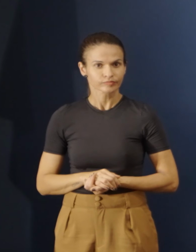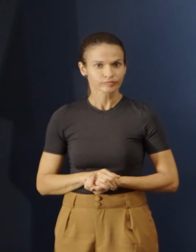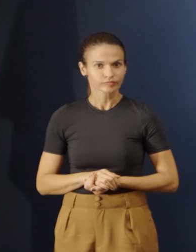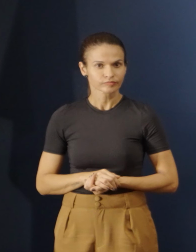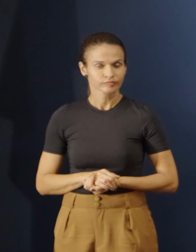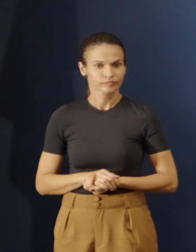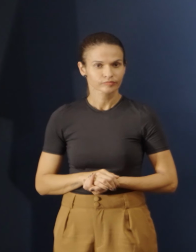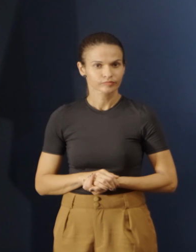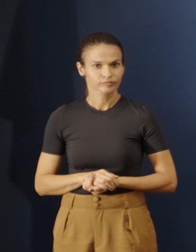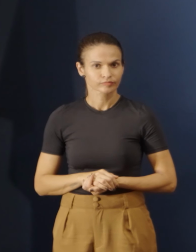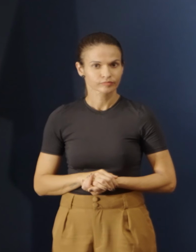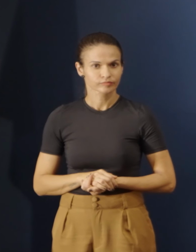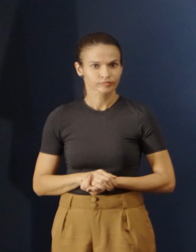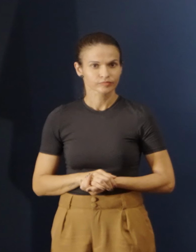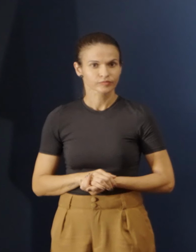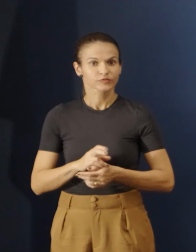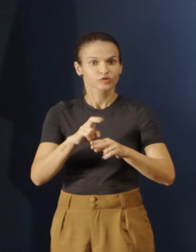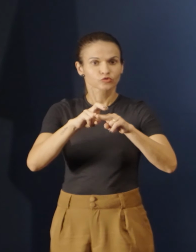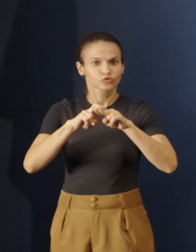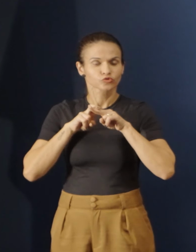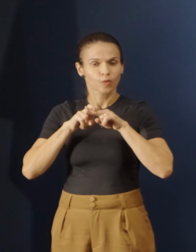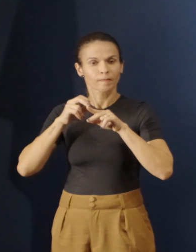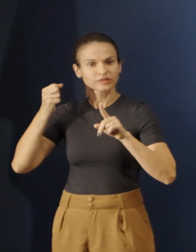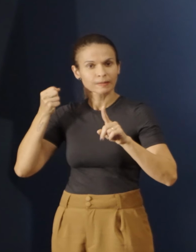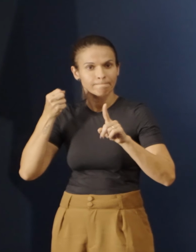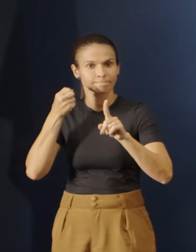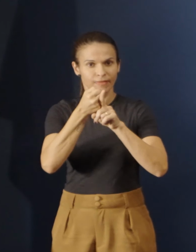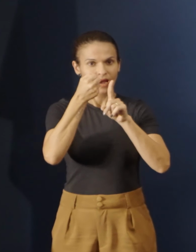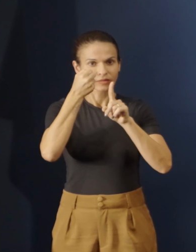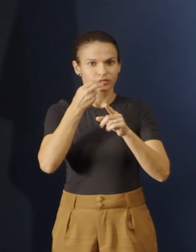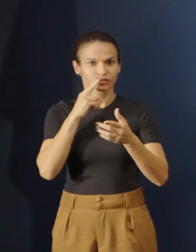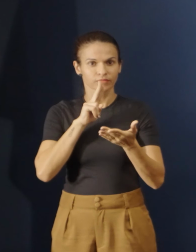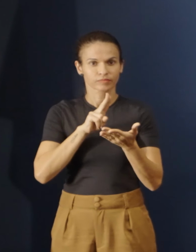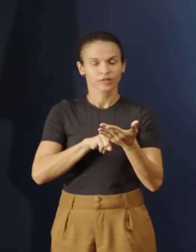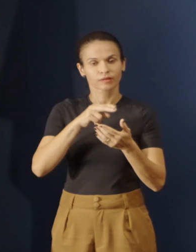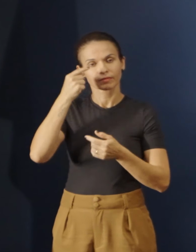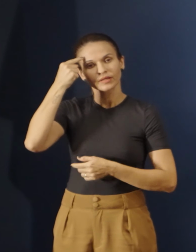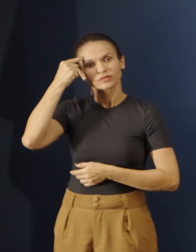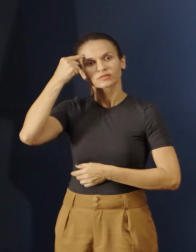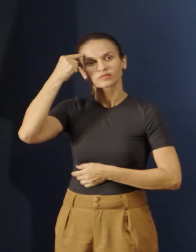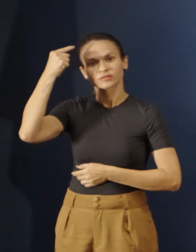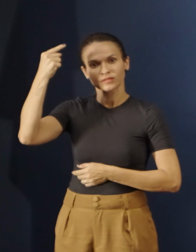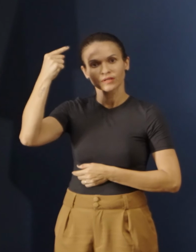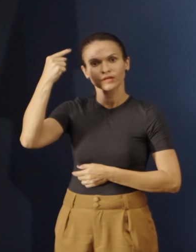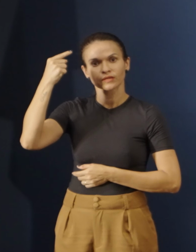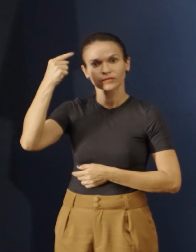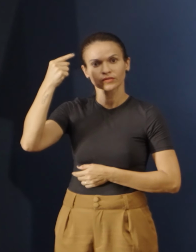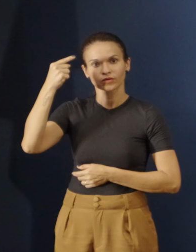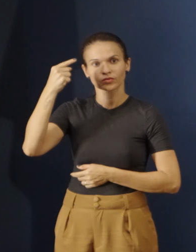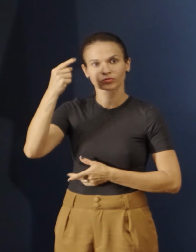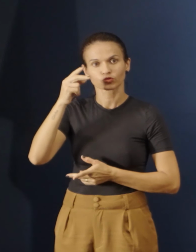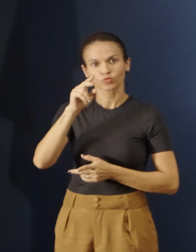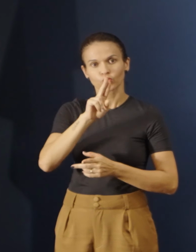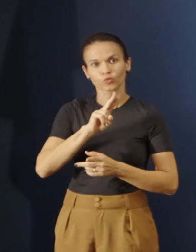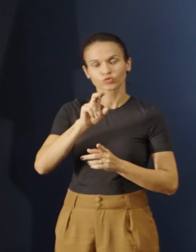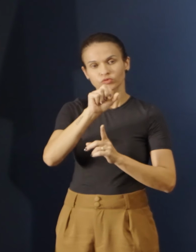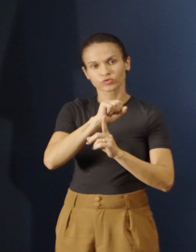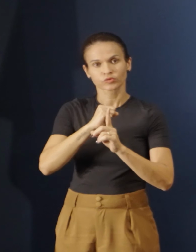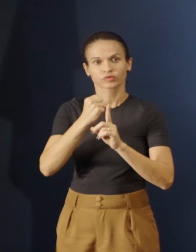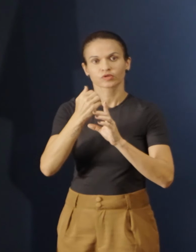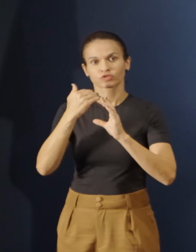É, sobre esse pacto epistolar, pensando, né, no teor social da função ali da